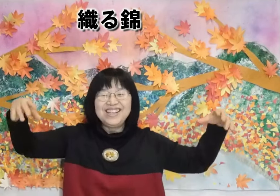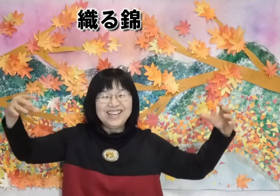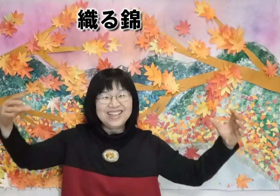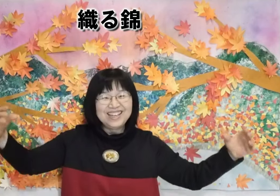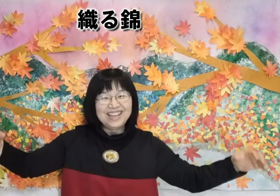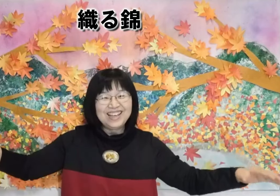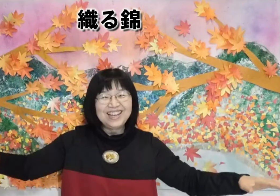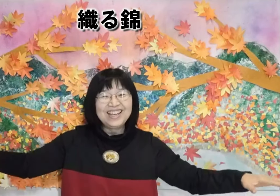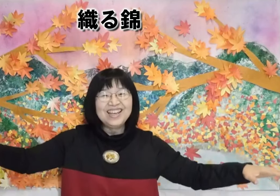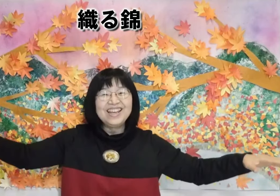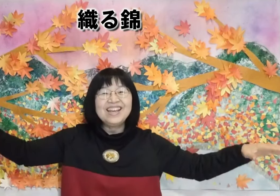錦、